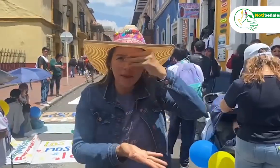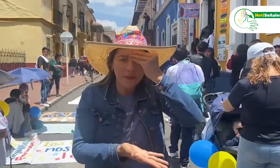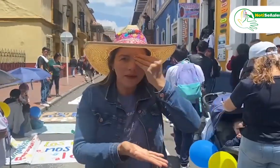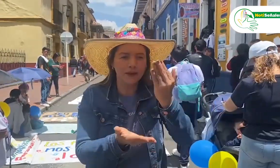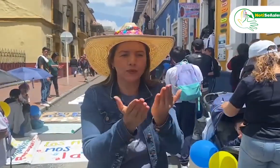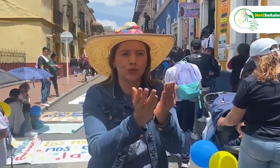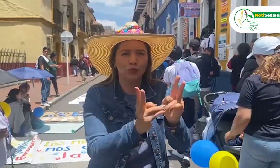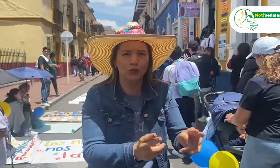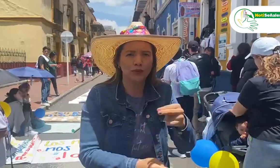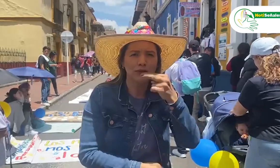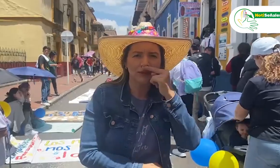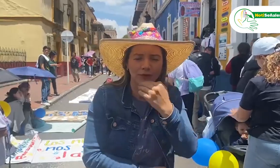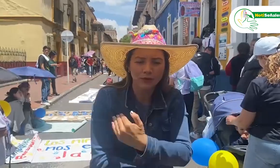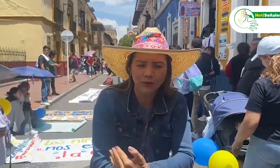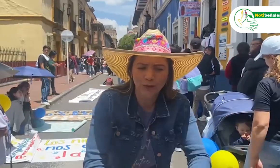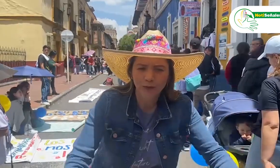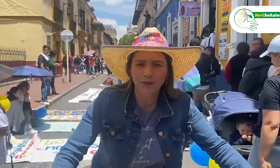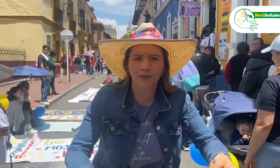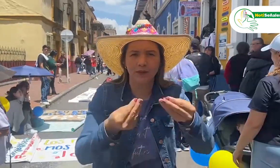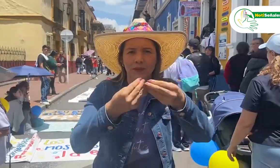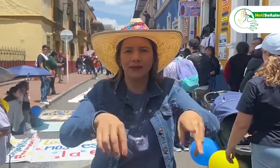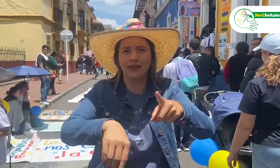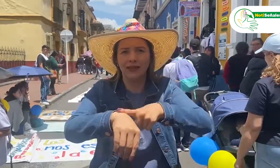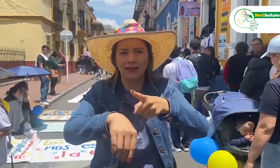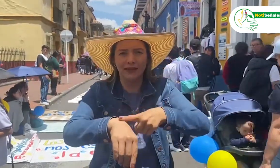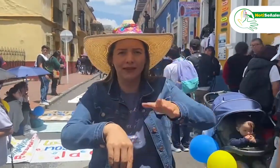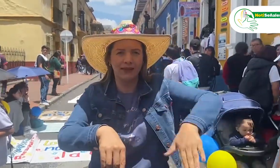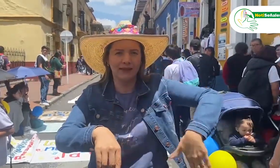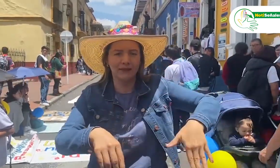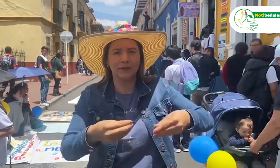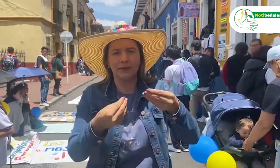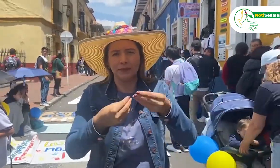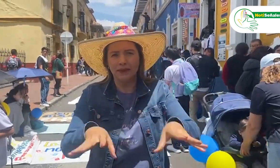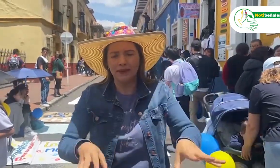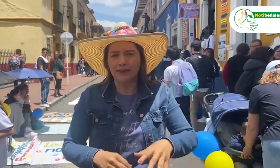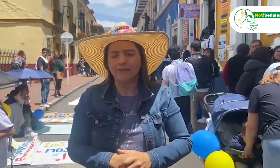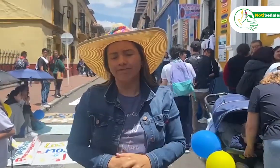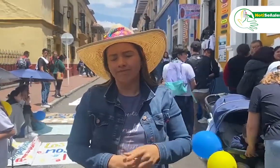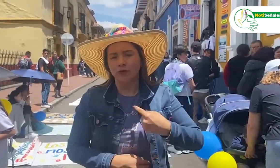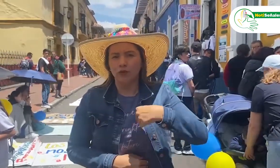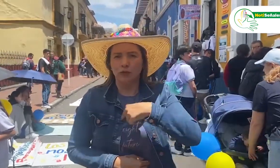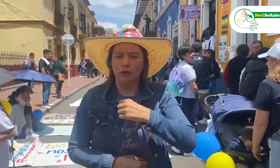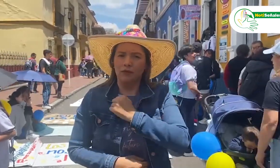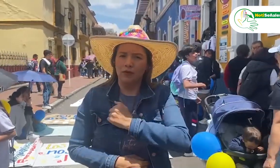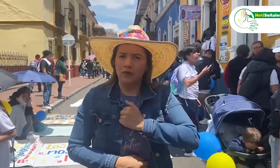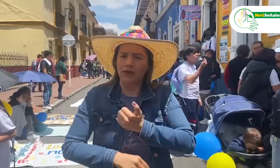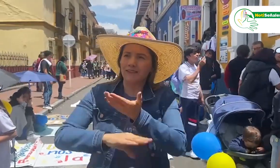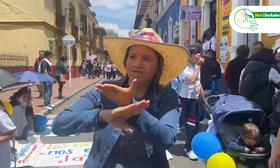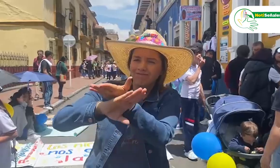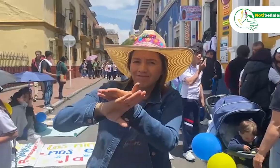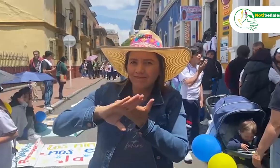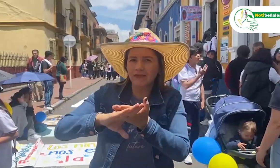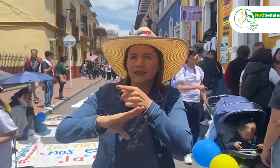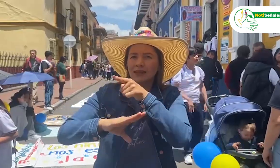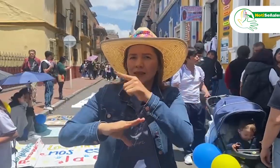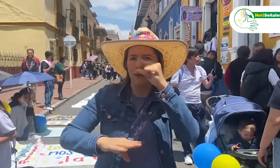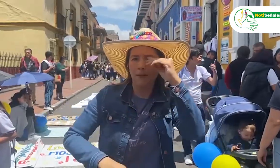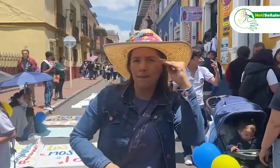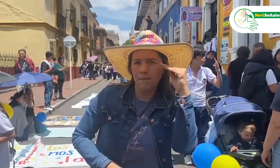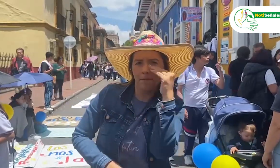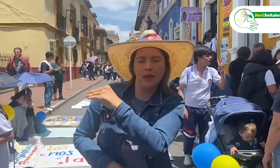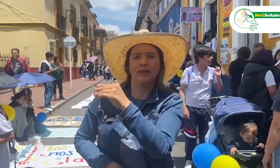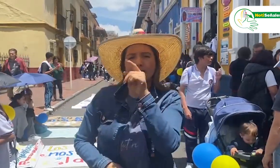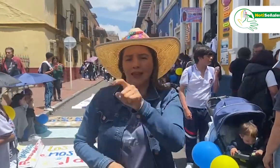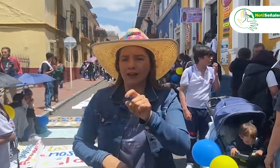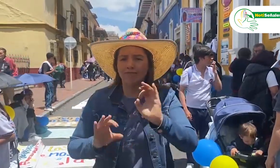estudiantes, se pierde el tiempo. Nosotros le solicitamos al gobierno Petro una educación de